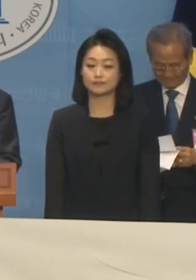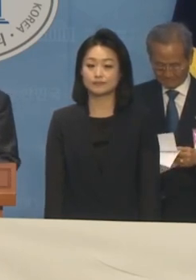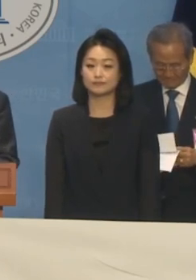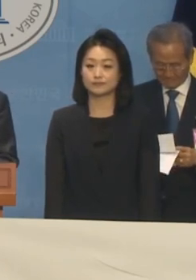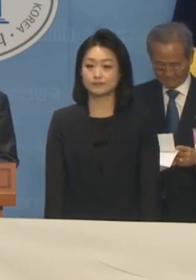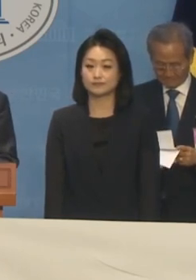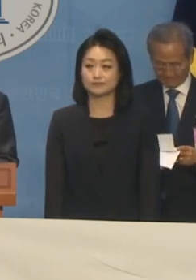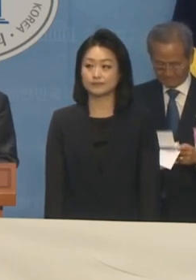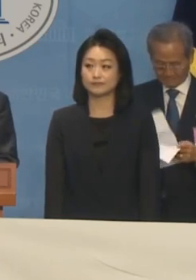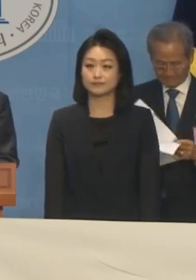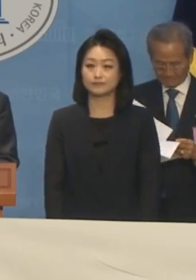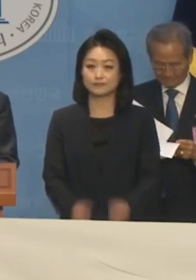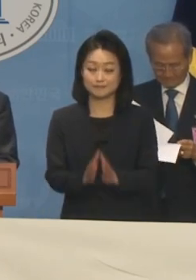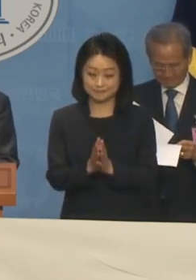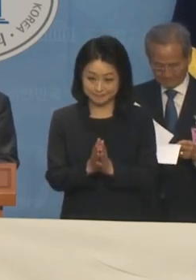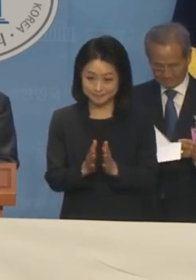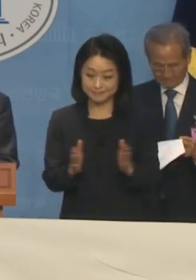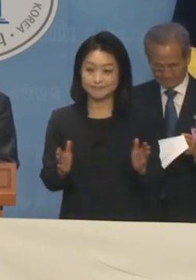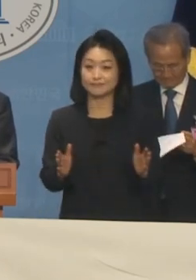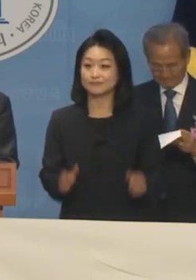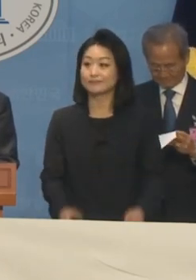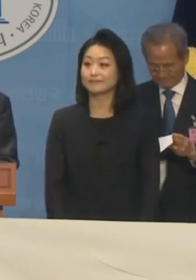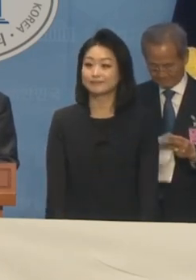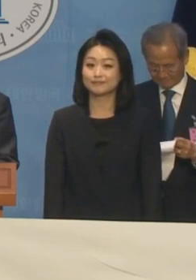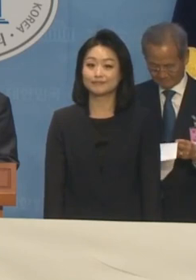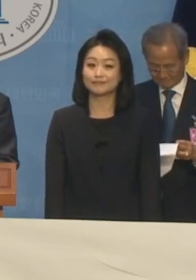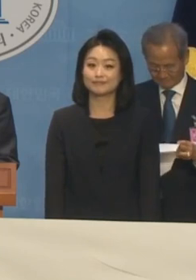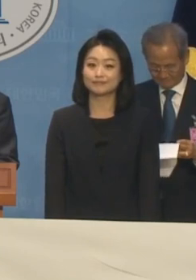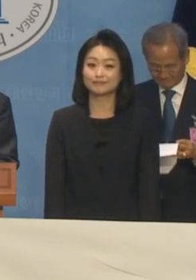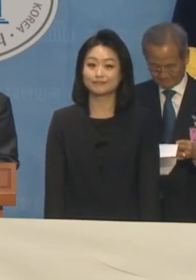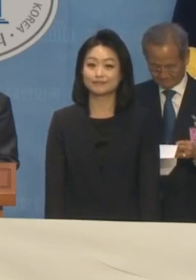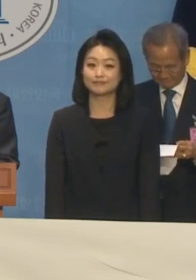네, 시간이 되었습니다. 시작해도 되죠?